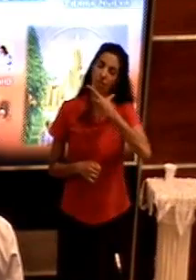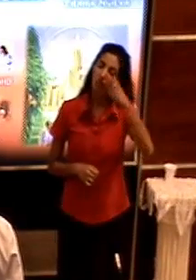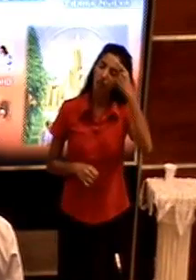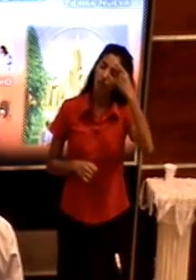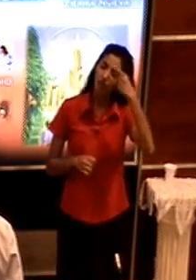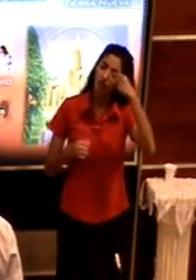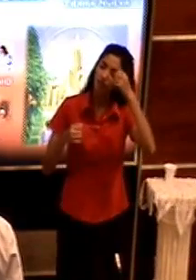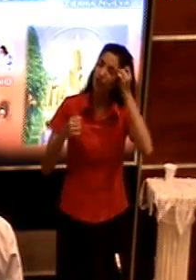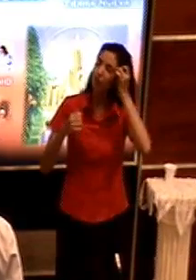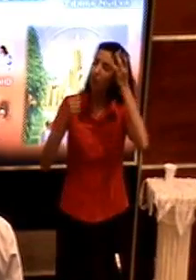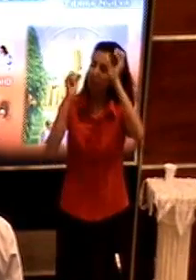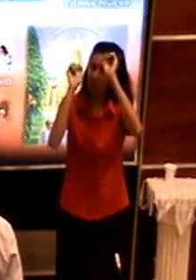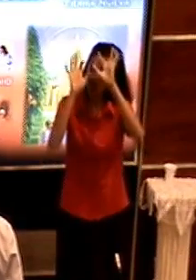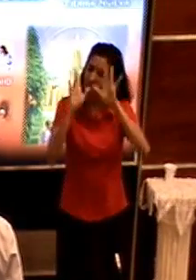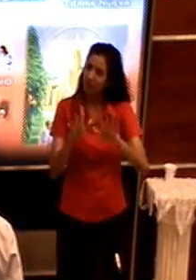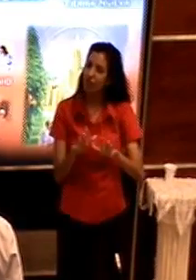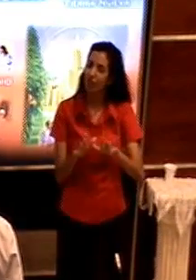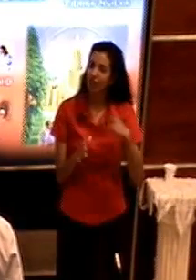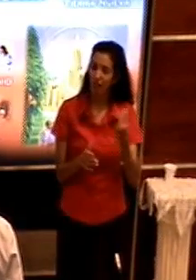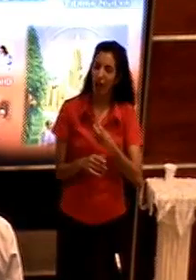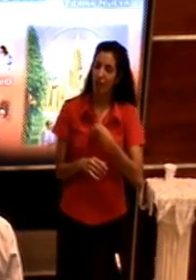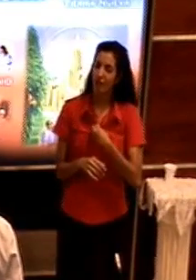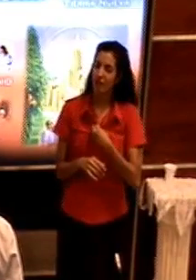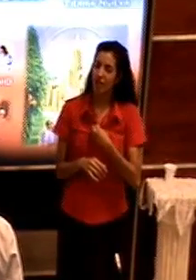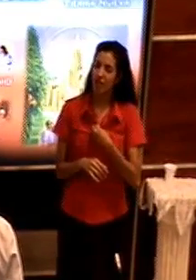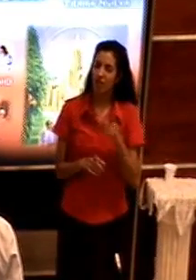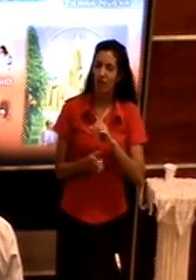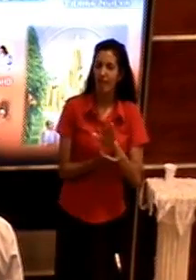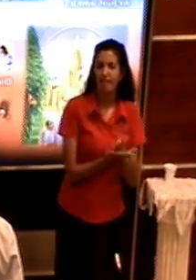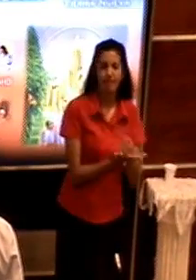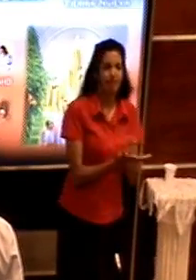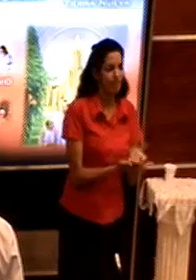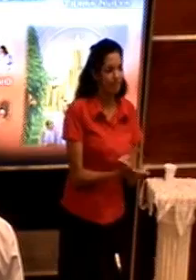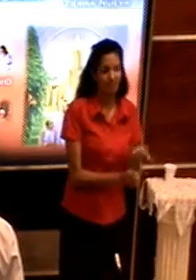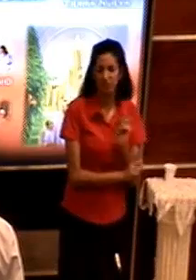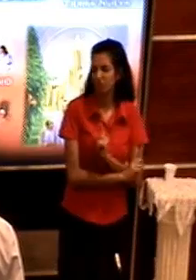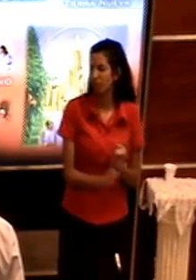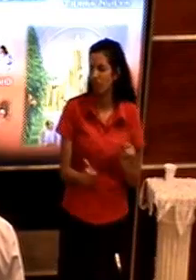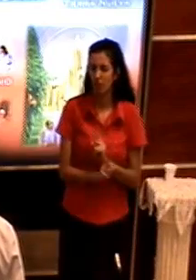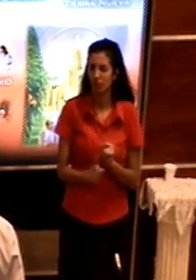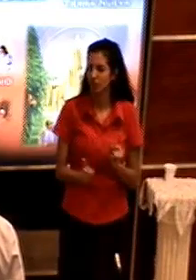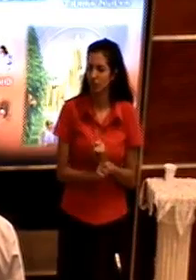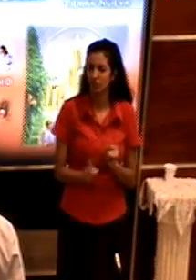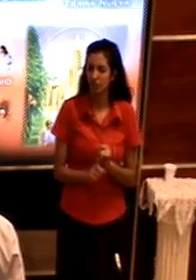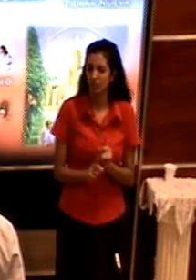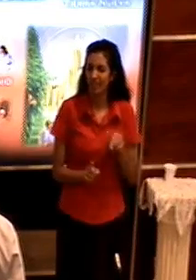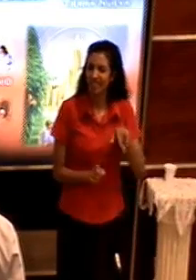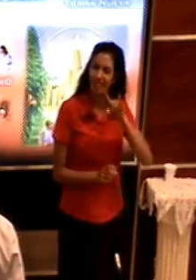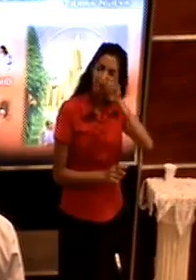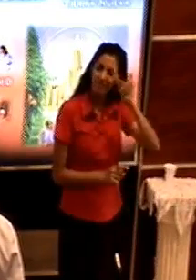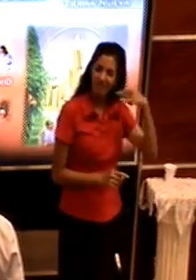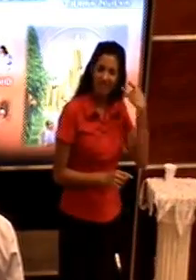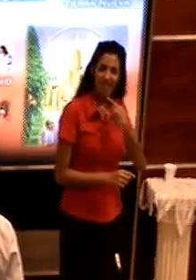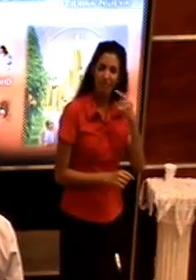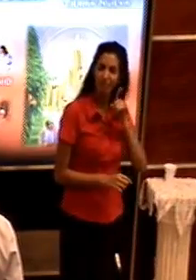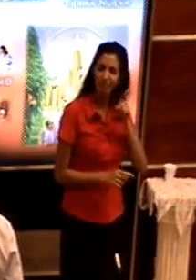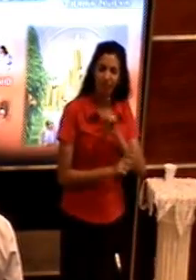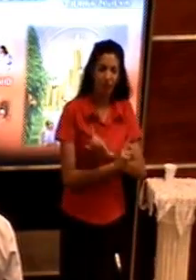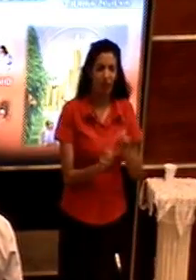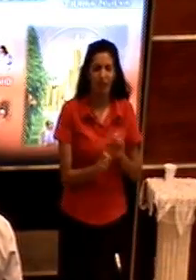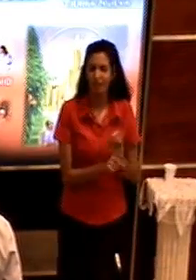infinita y que no creamos en el libertinaje y en la gracia barata que Satanás inventó para engañar